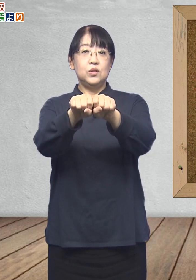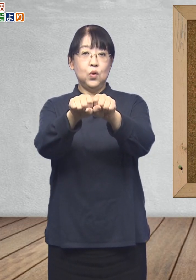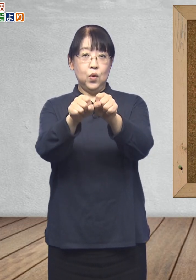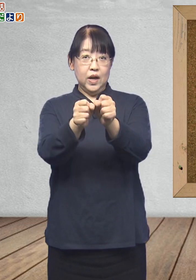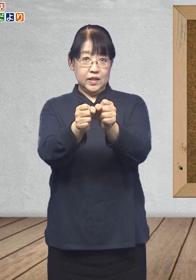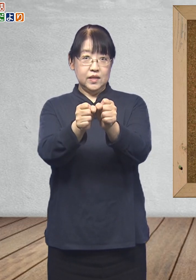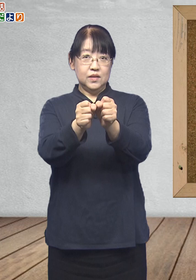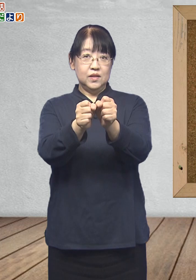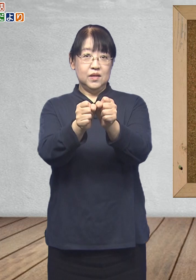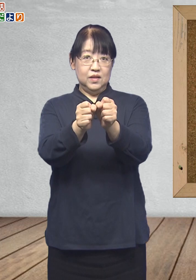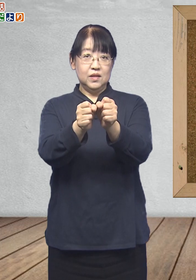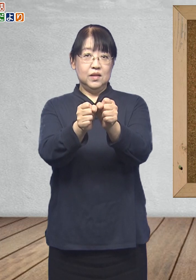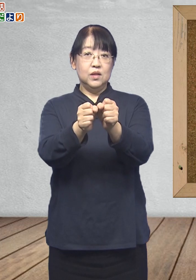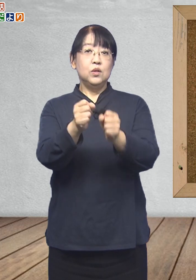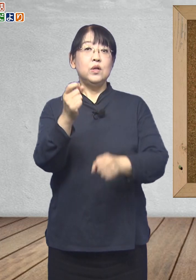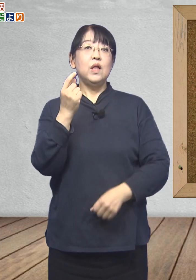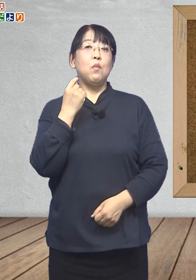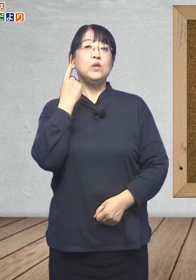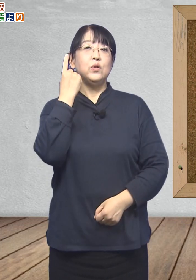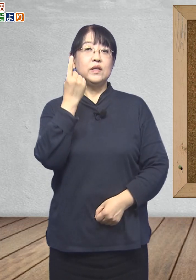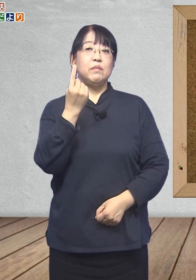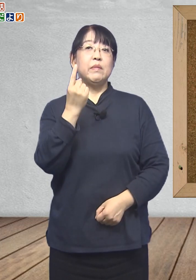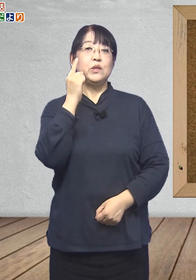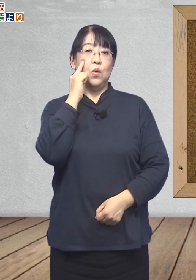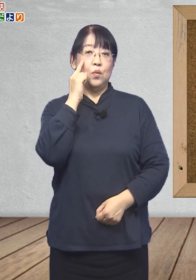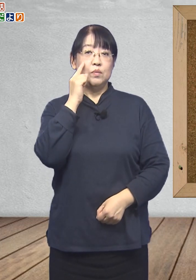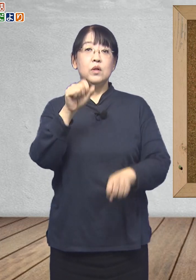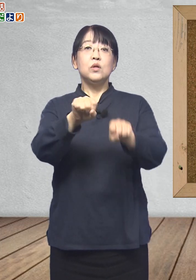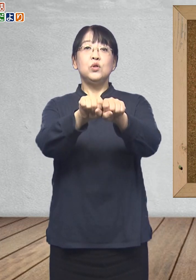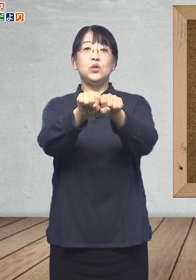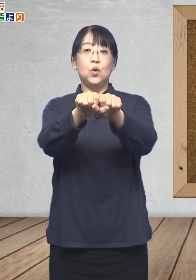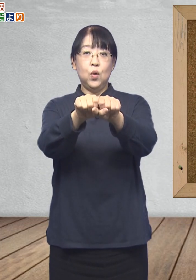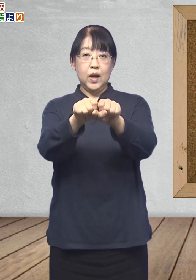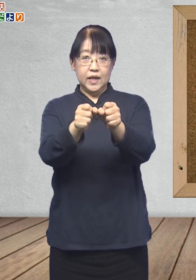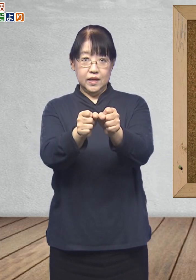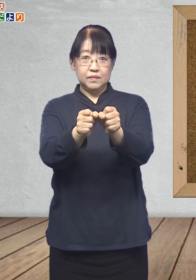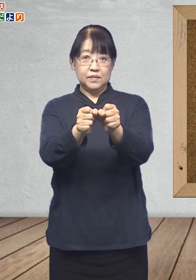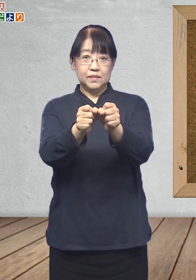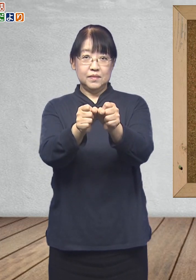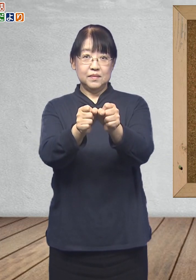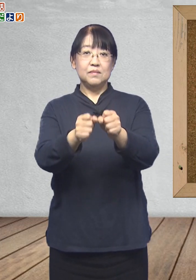障害、それではもう一度やってみましょう。障害、